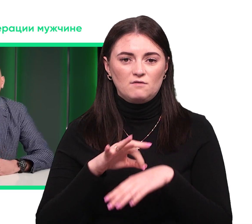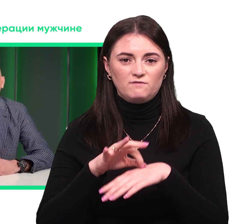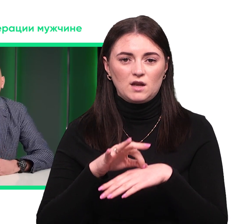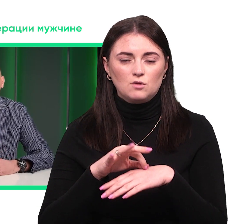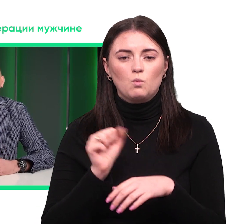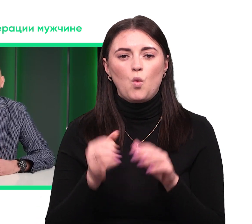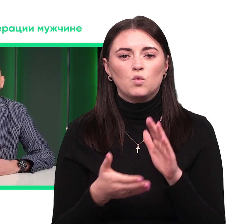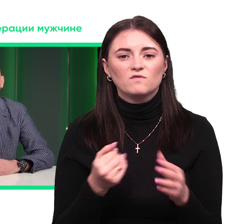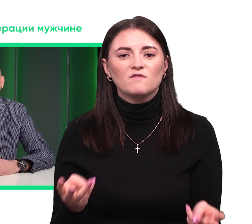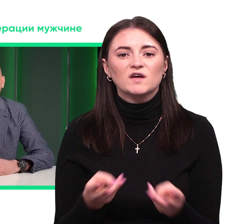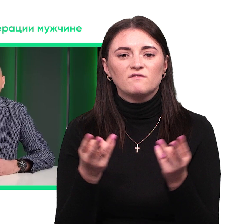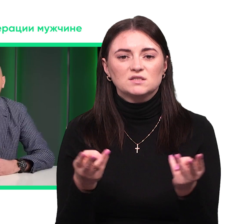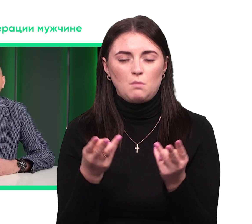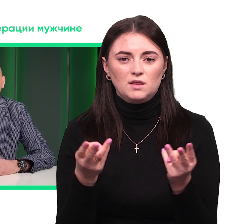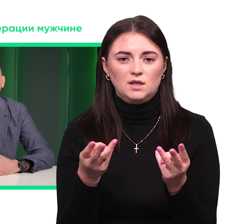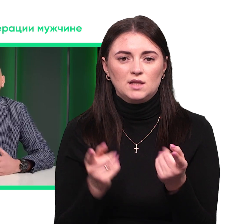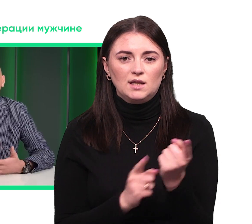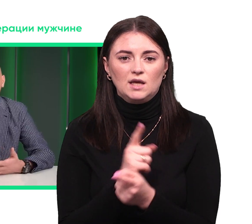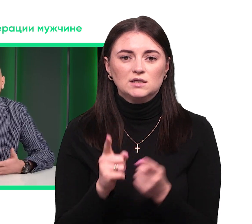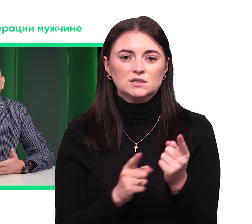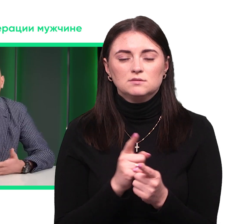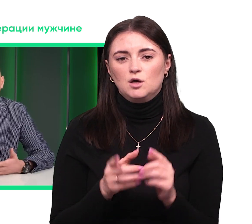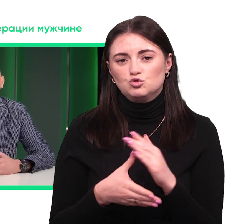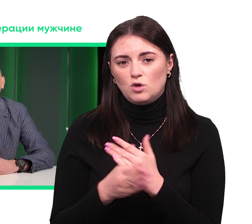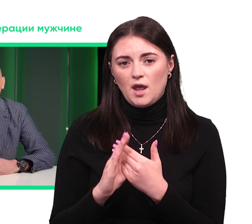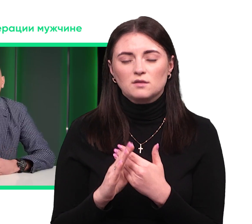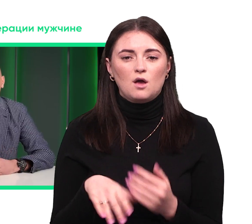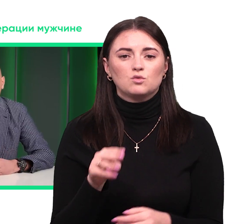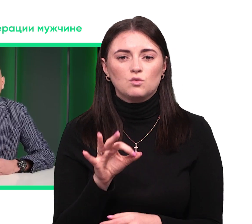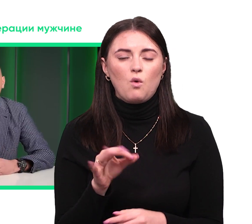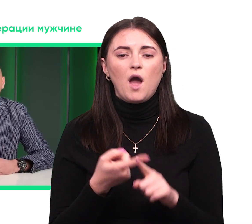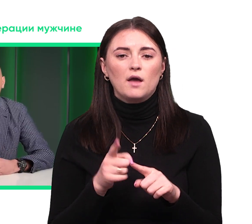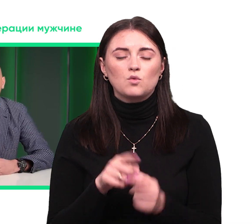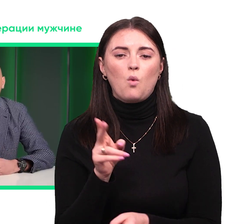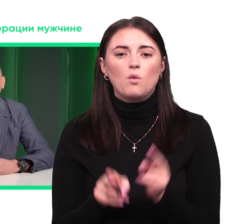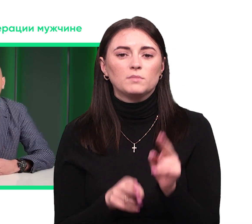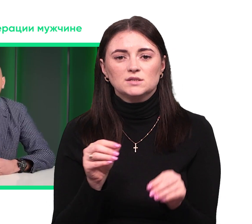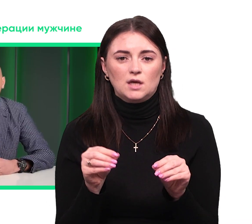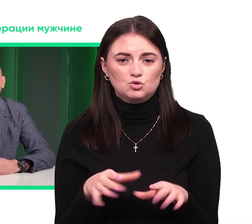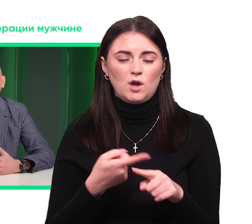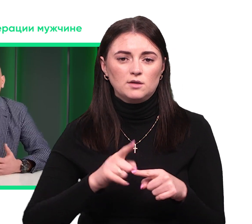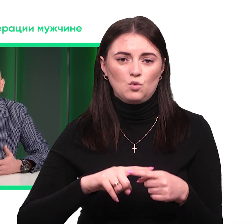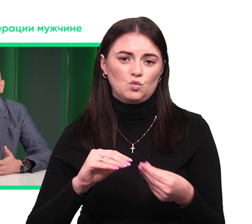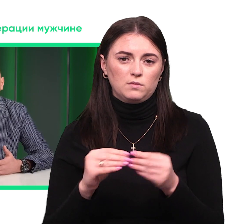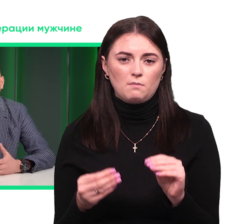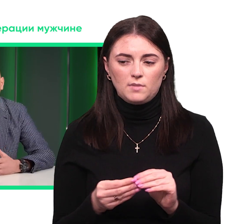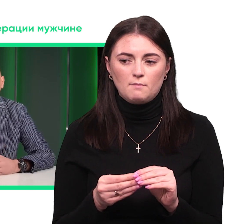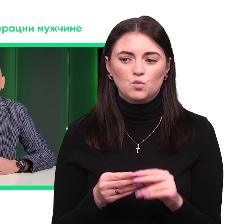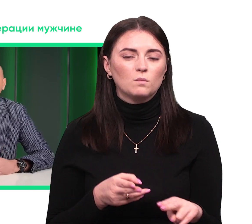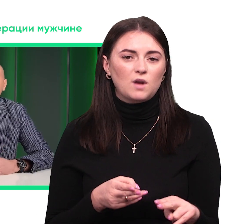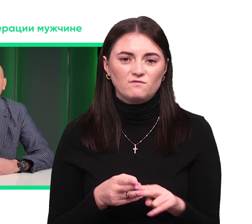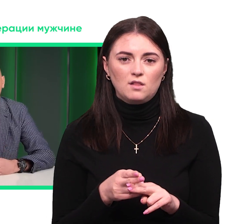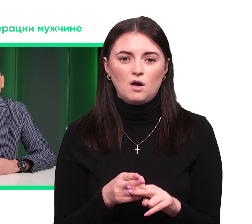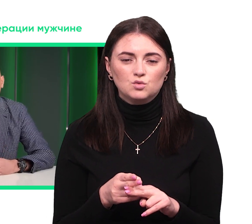могут вызывать воспалительные изменения в области полового члена, то эта операция решает эту проблему,